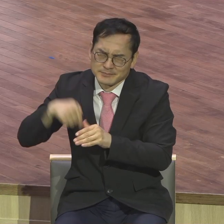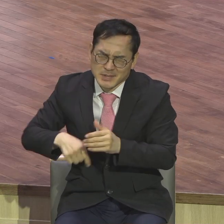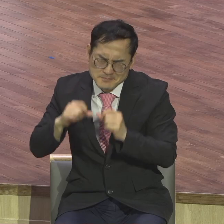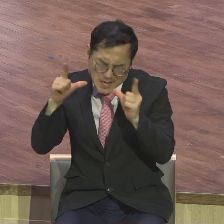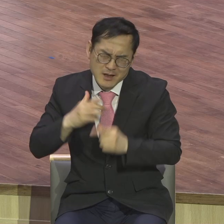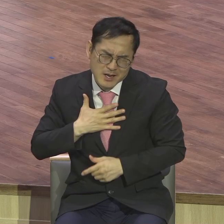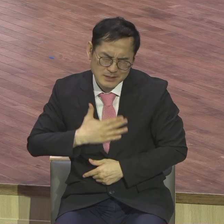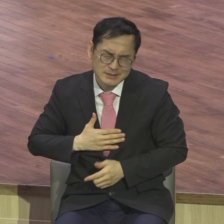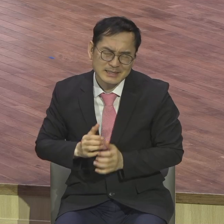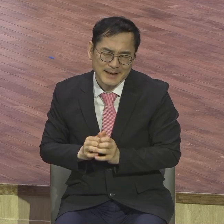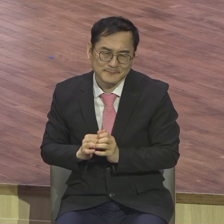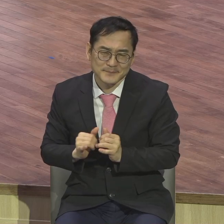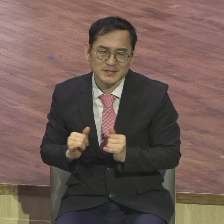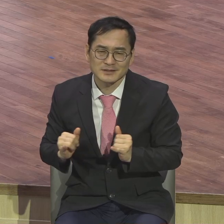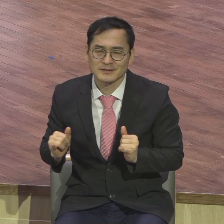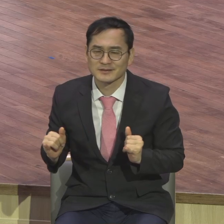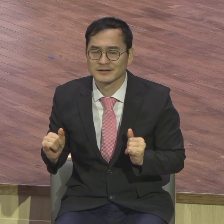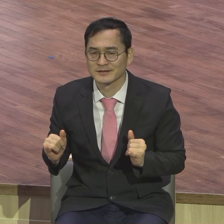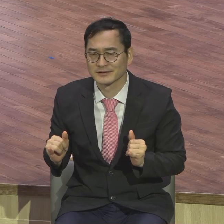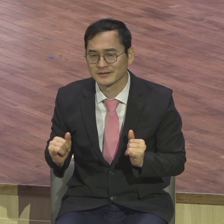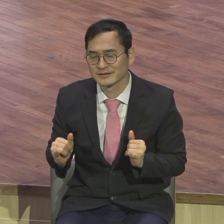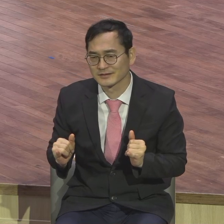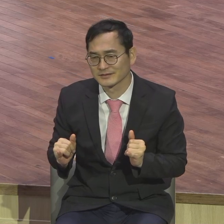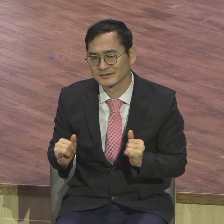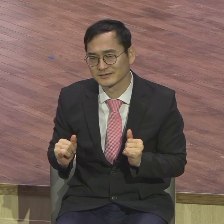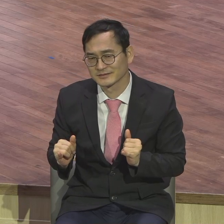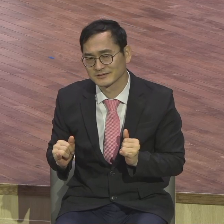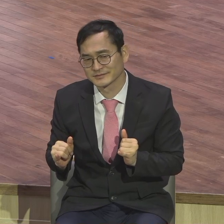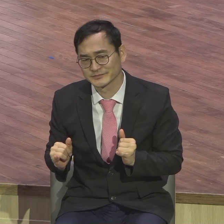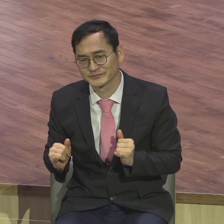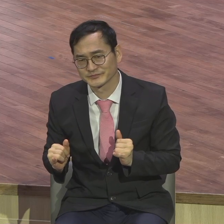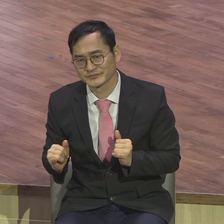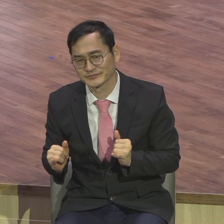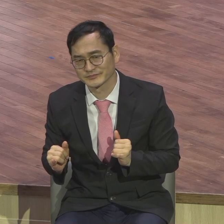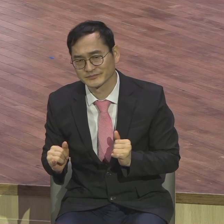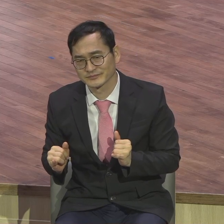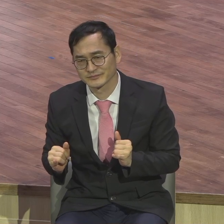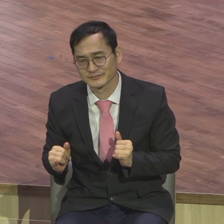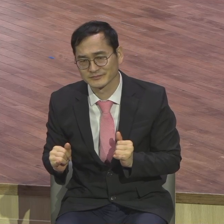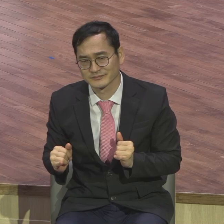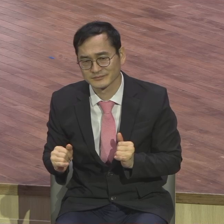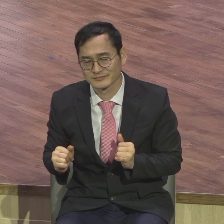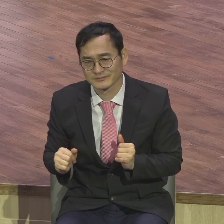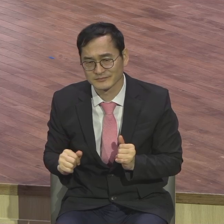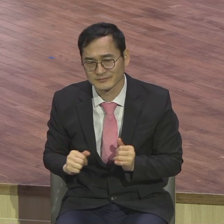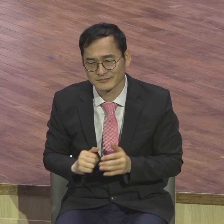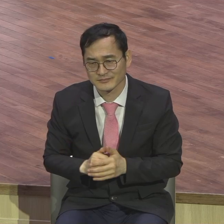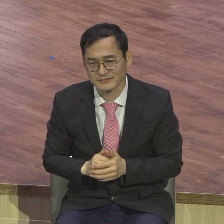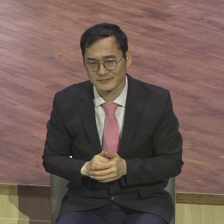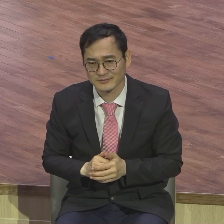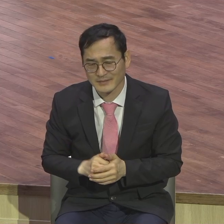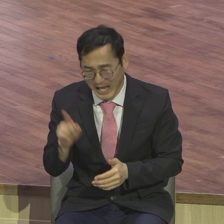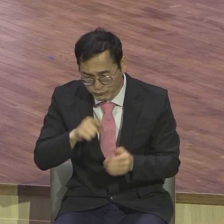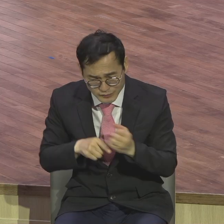바보 등신들이라서 할 일이 없어가지고 자기 돈이 쓸 데가 없어가지고 그런데 헌신하는 줄 아세요?